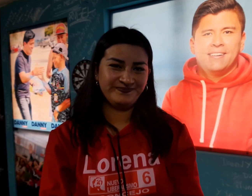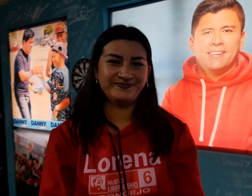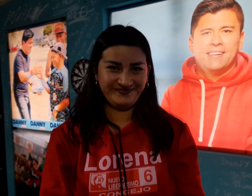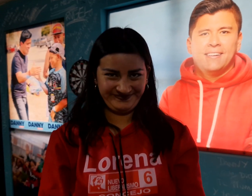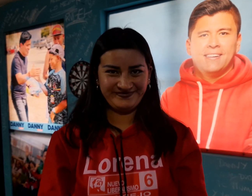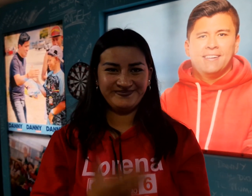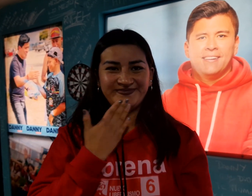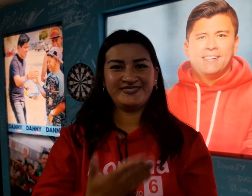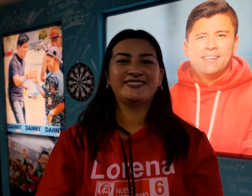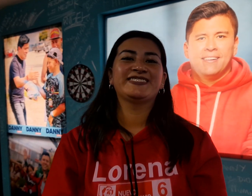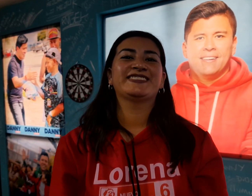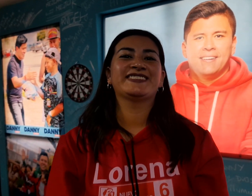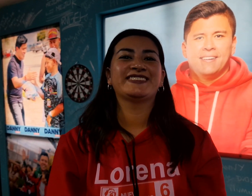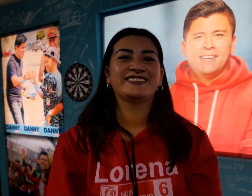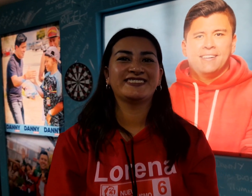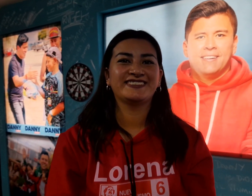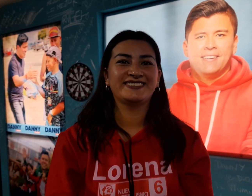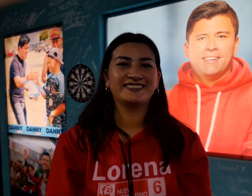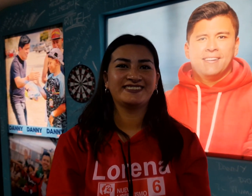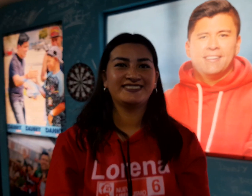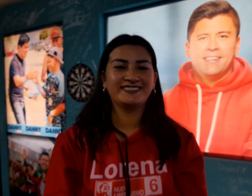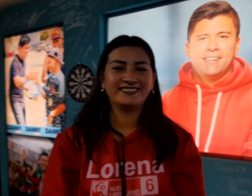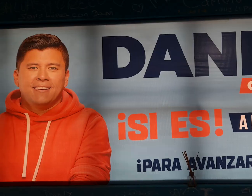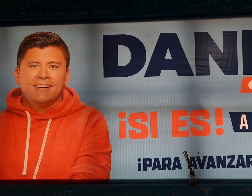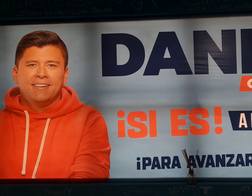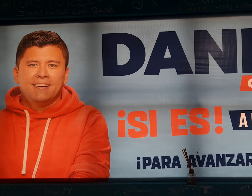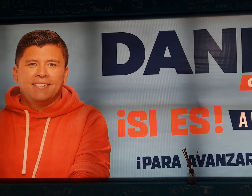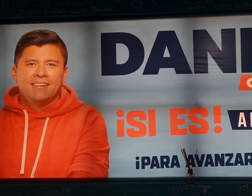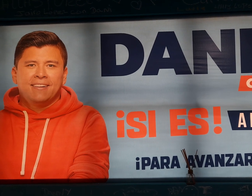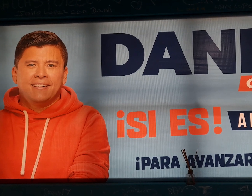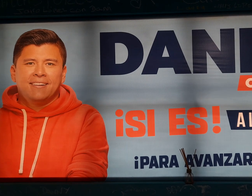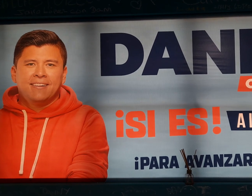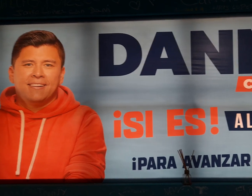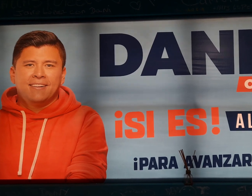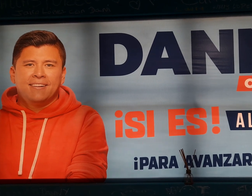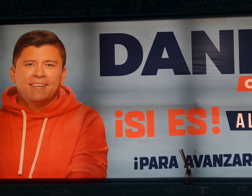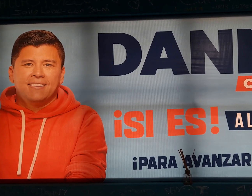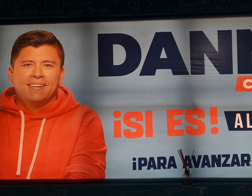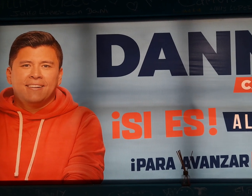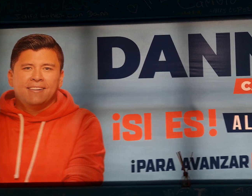Gracias.